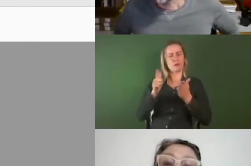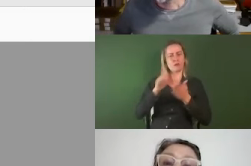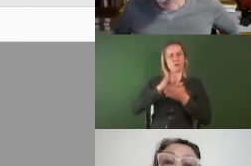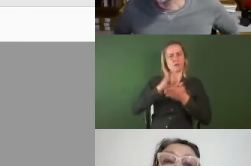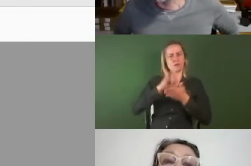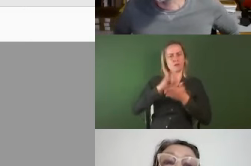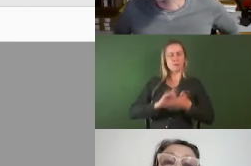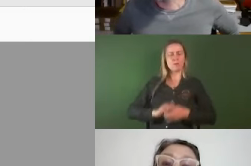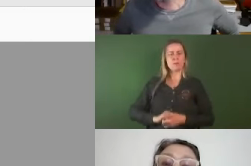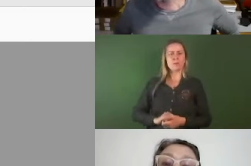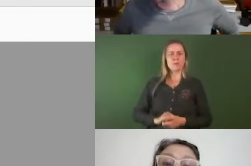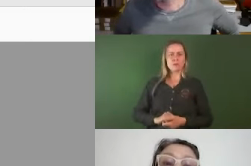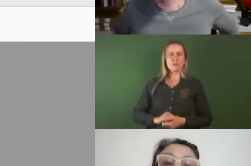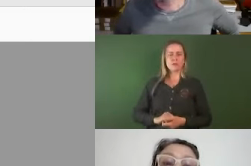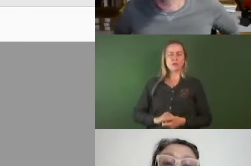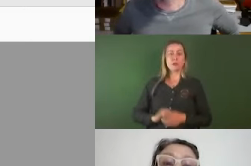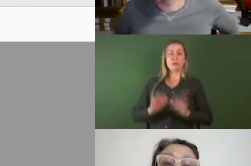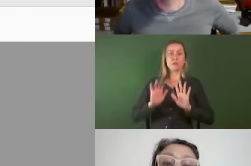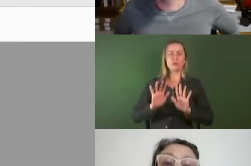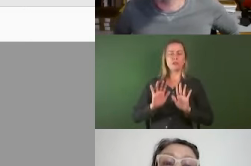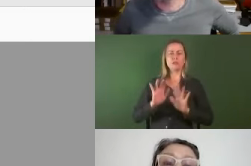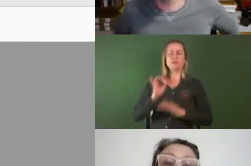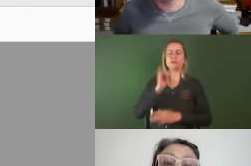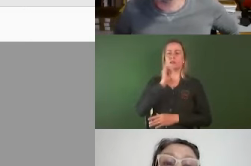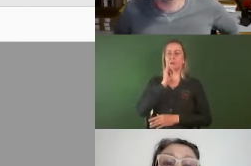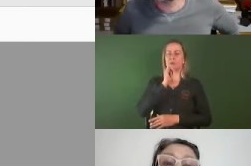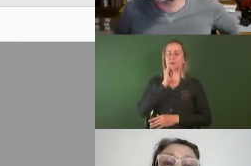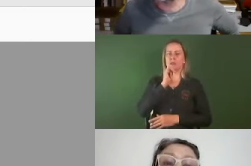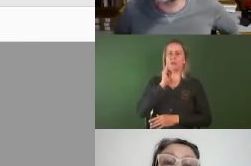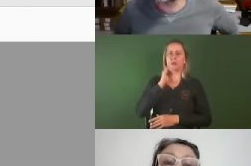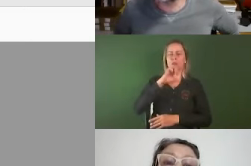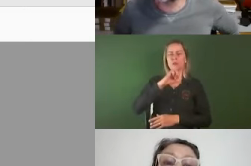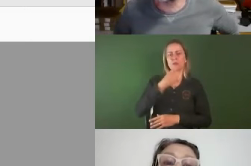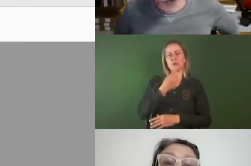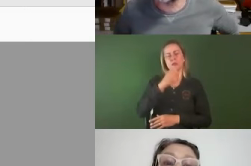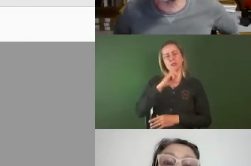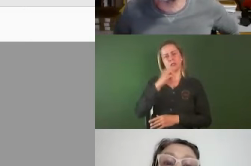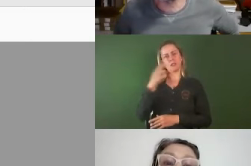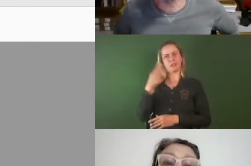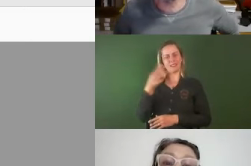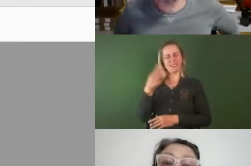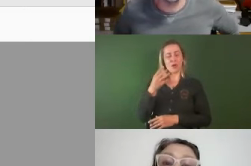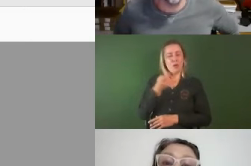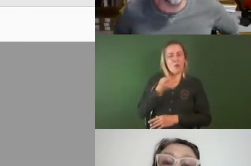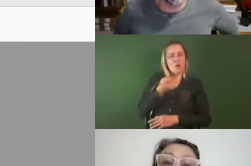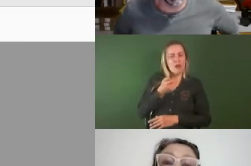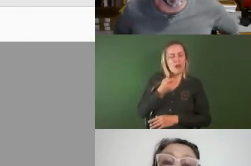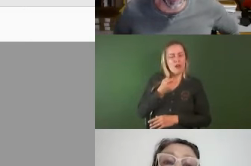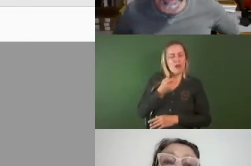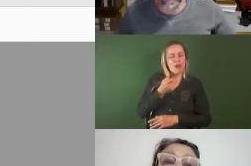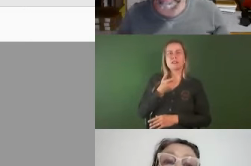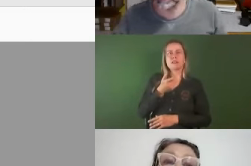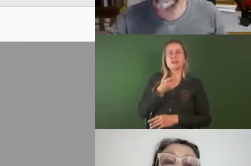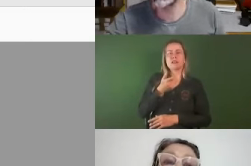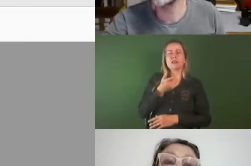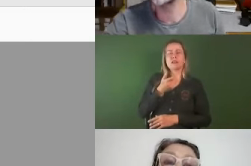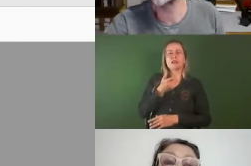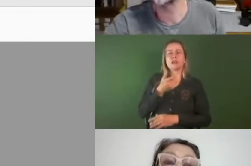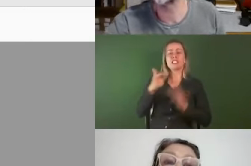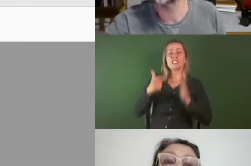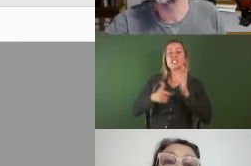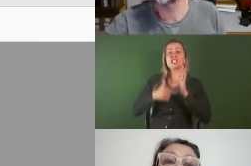Porém, a gente está em vias, né, em 33, em vias de estourar a Segunda